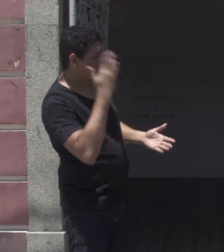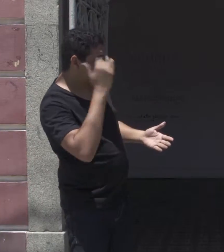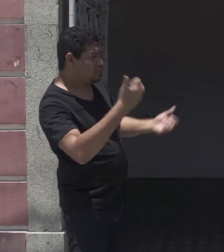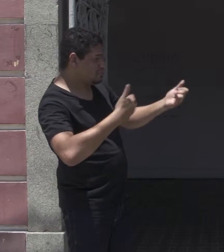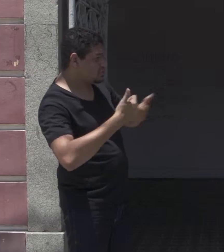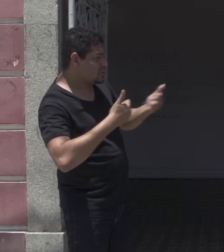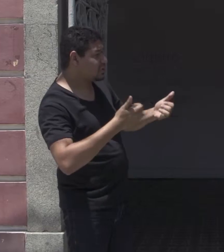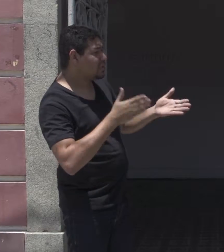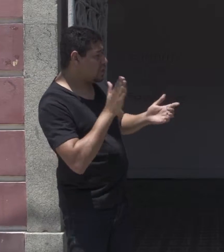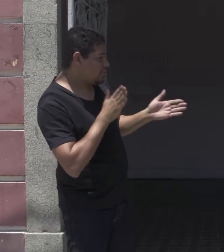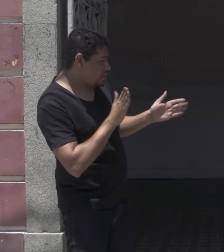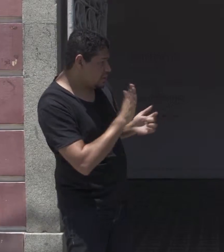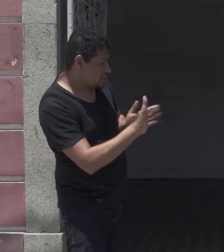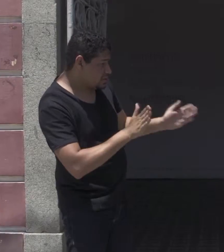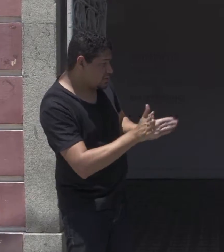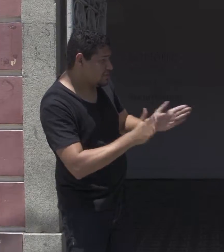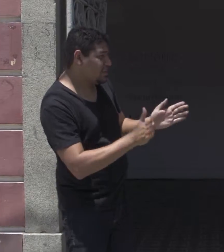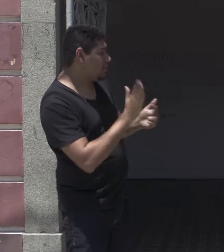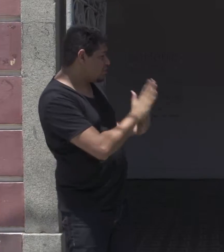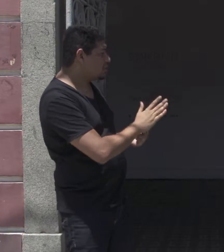oferecendo recursos de acessibilidade E eu vim aqui conferir